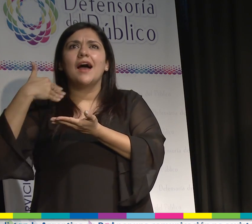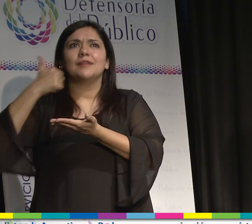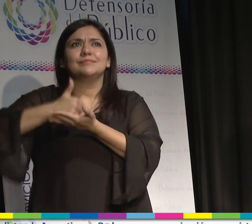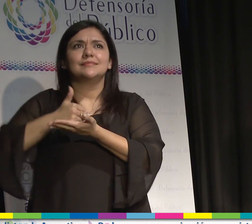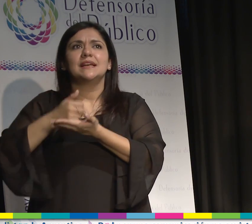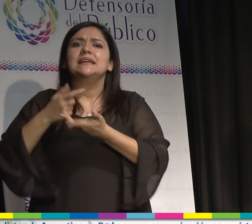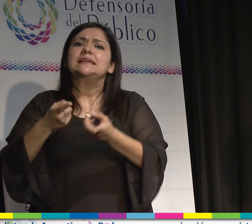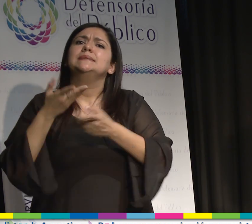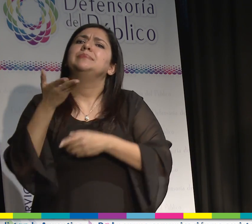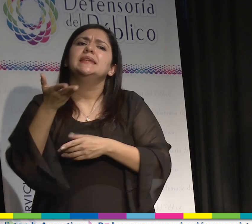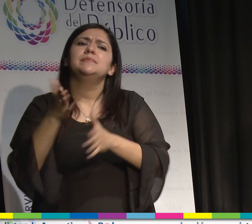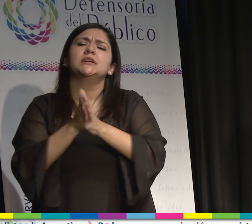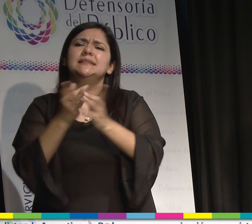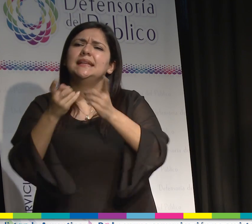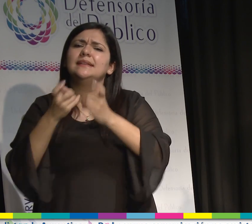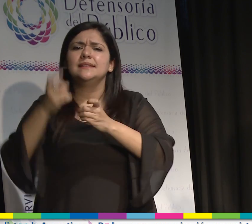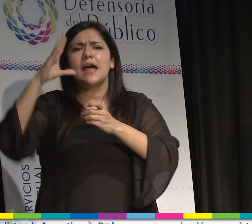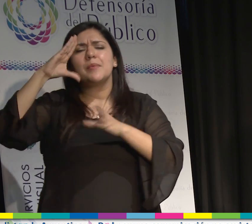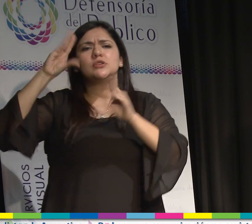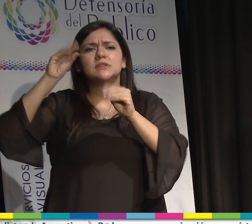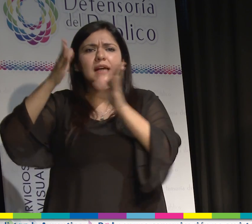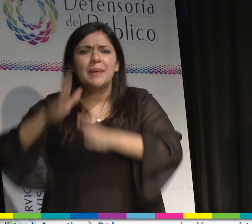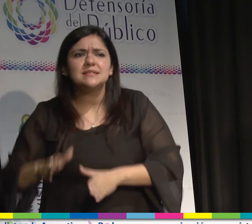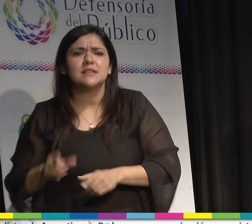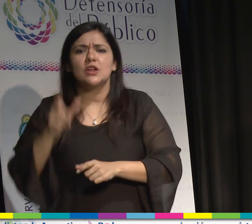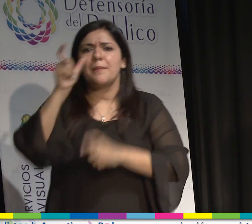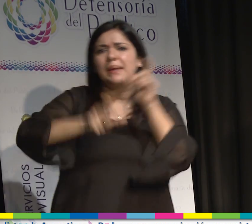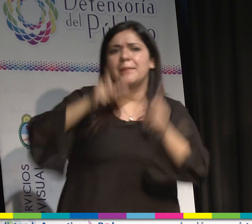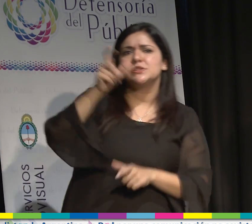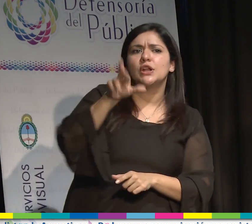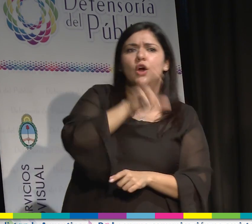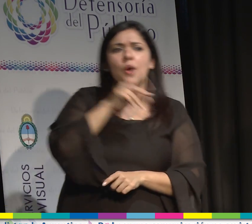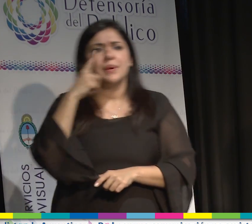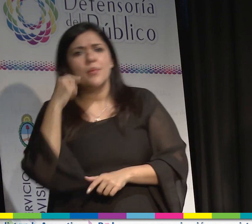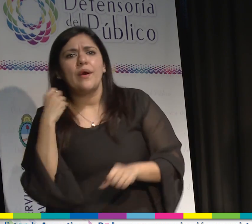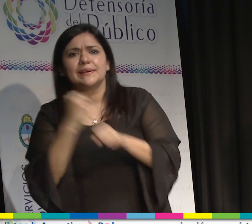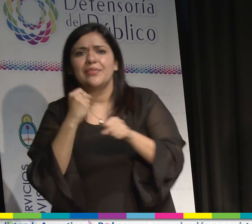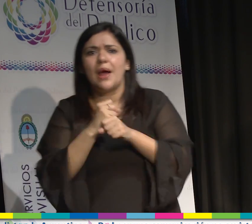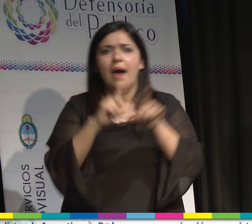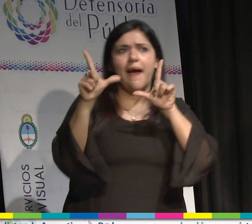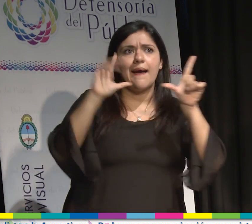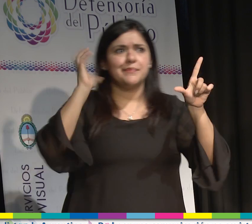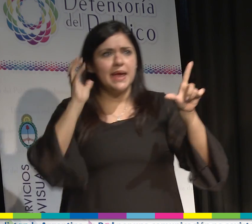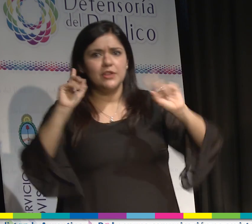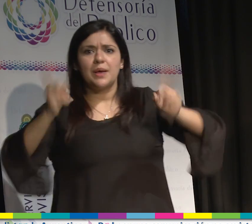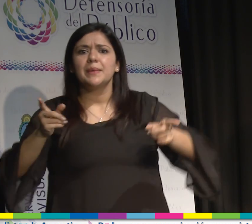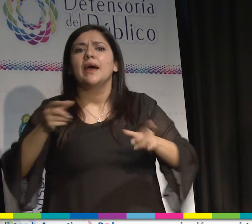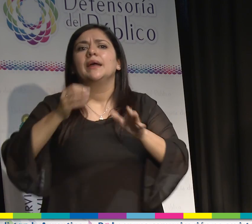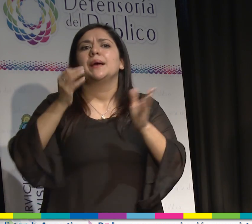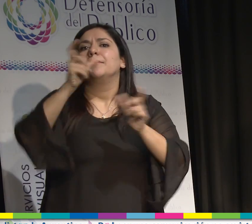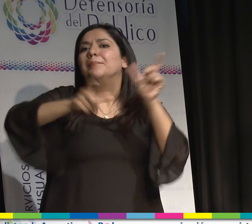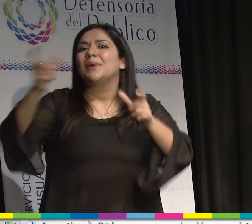de capacitaciones para trabajadores y trabajadoras de los medios para estudiantes la